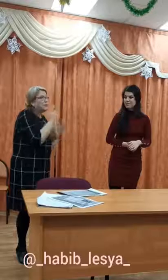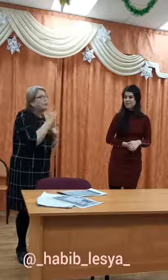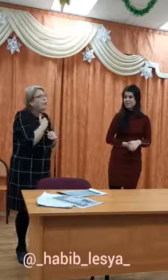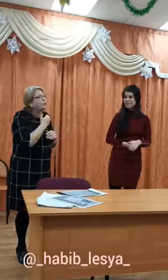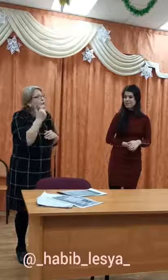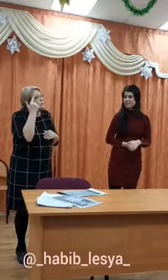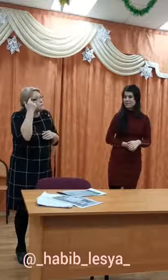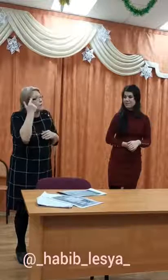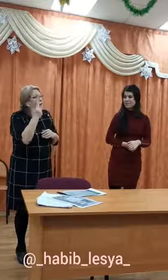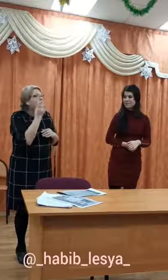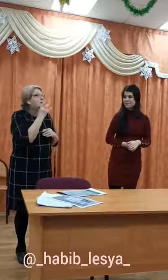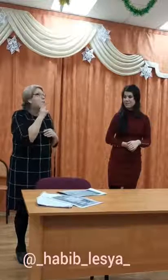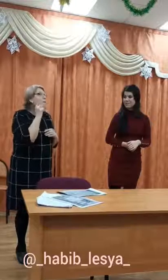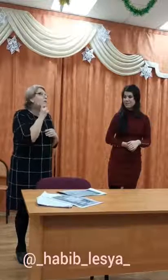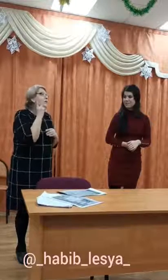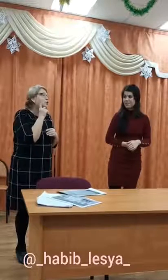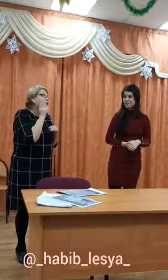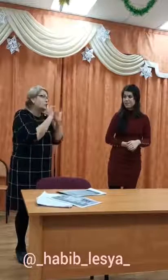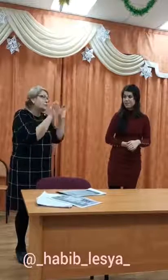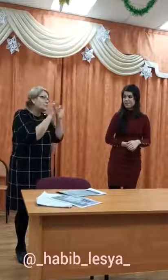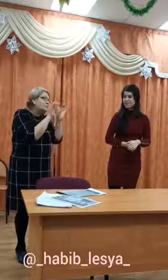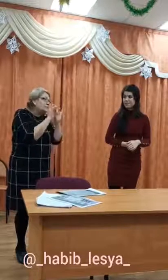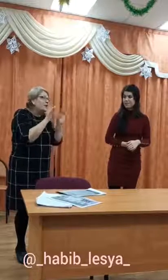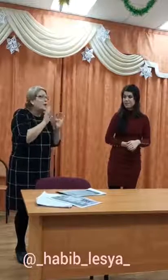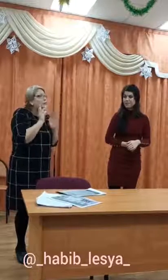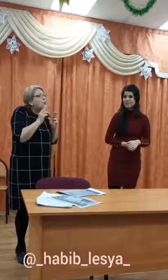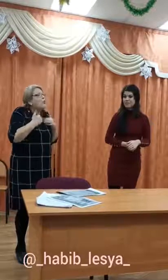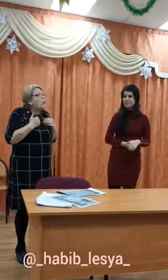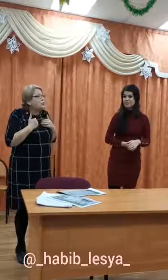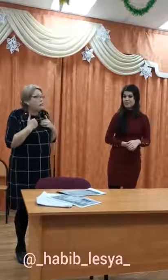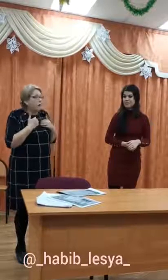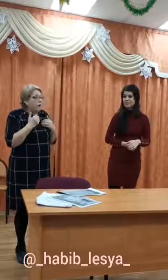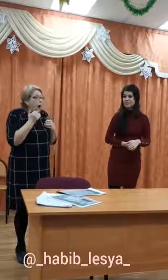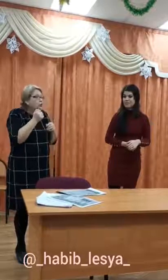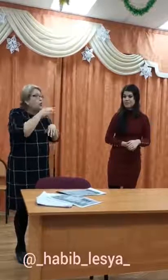кто хочет? Надо молодежи. Кто хочет? А то